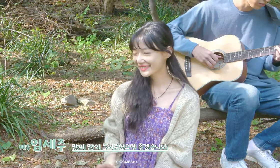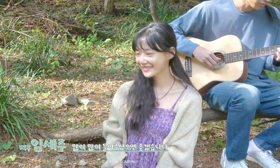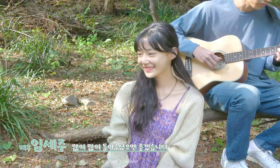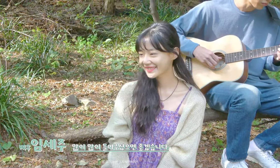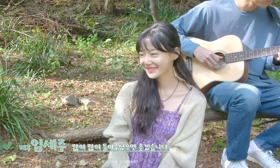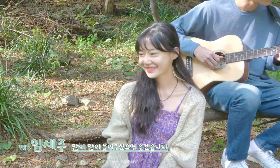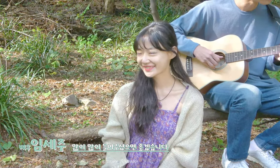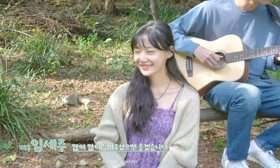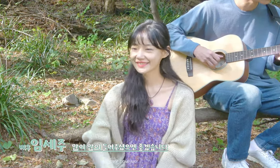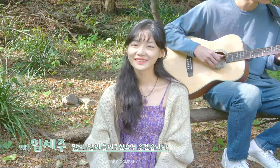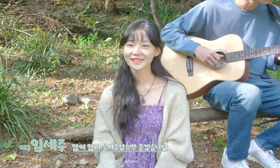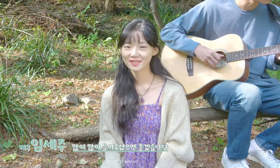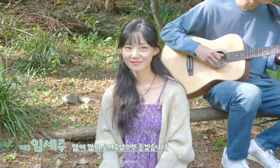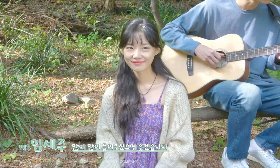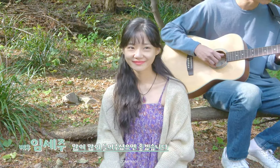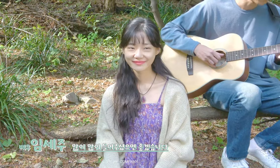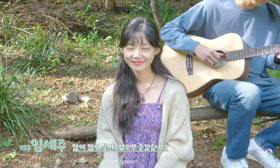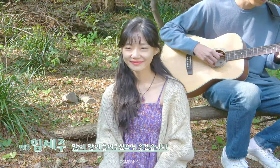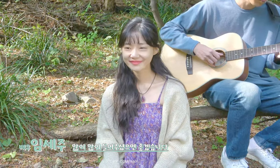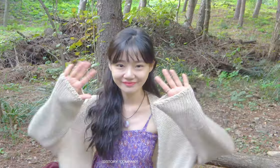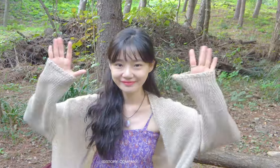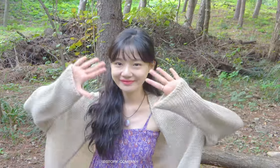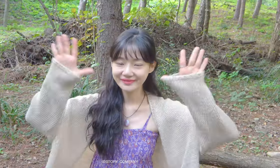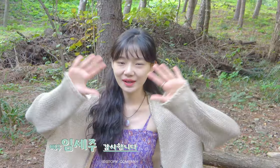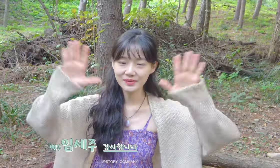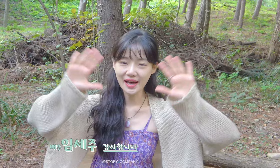많이 많이 들어주셨으면 좋겠습니다. 감사합니다.